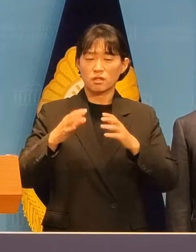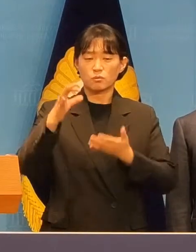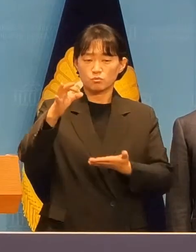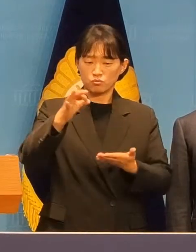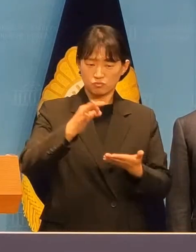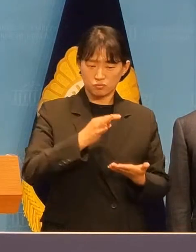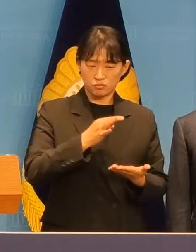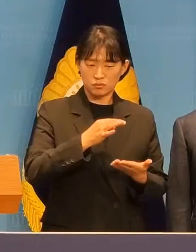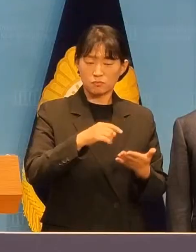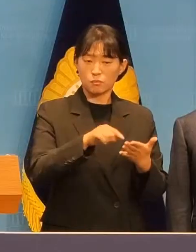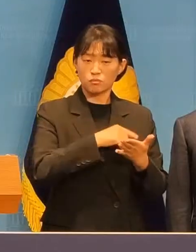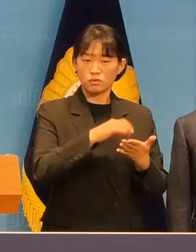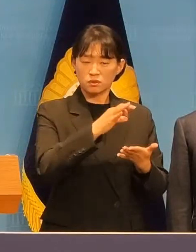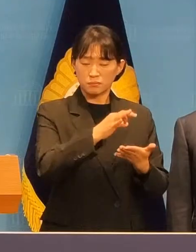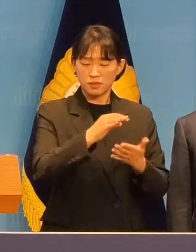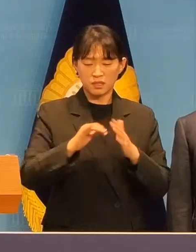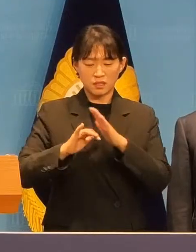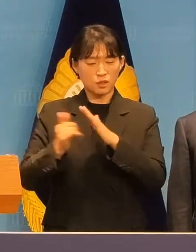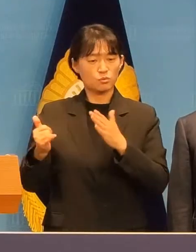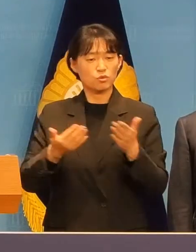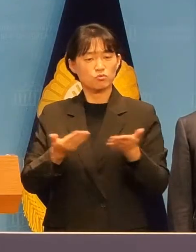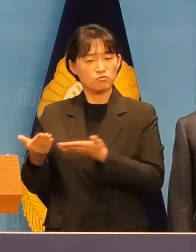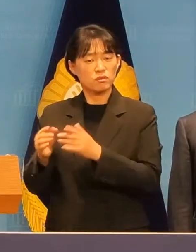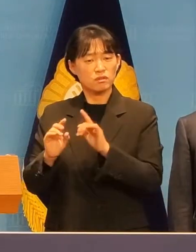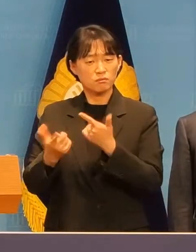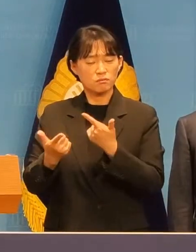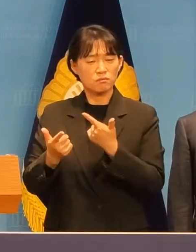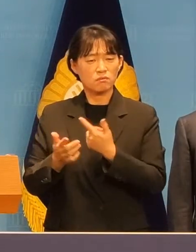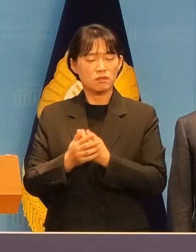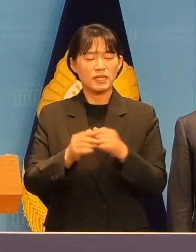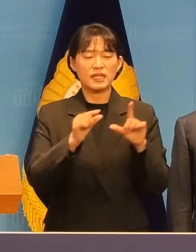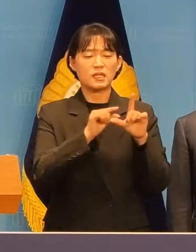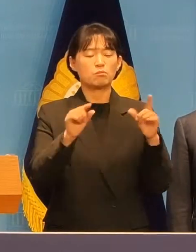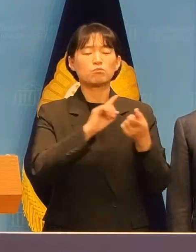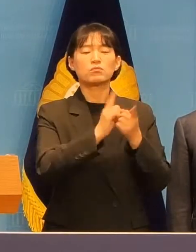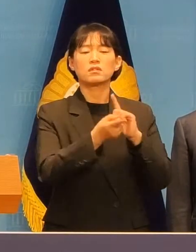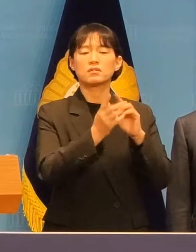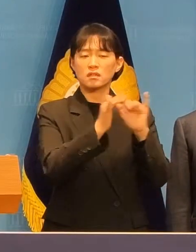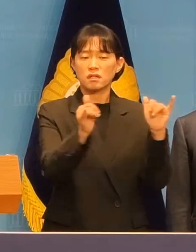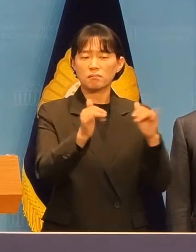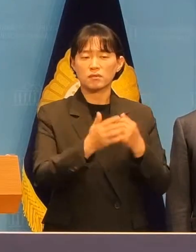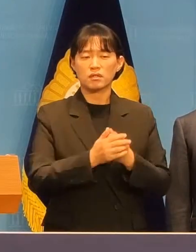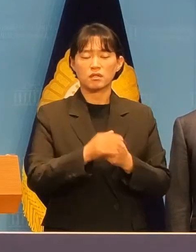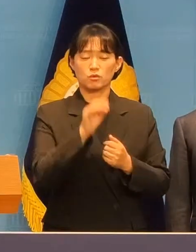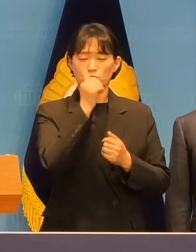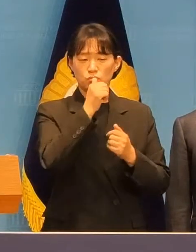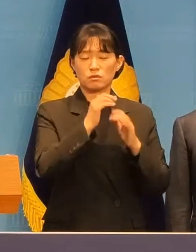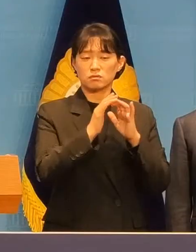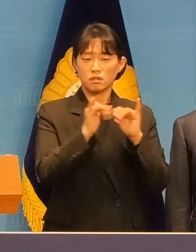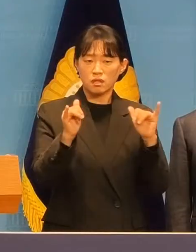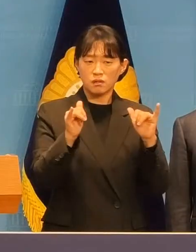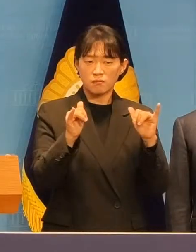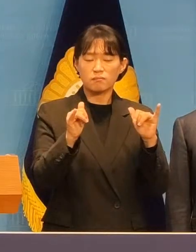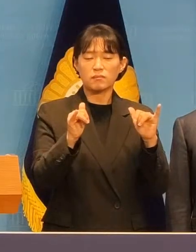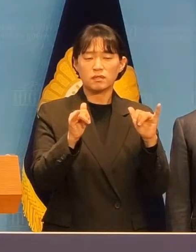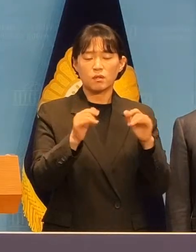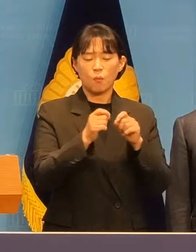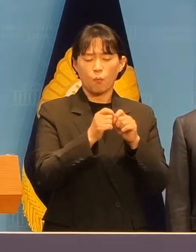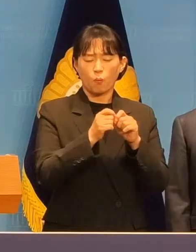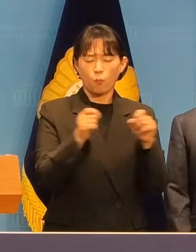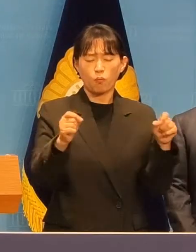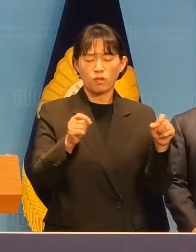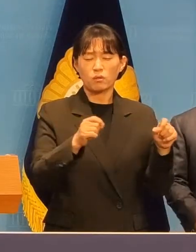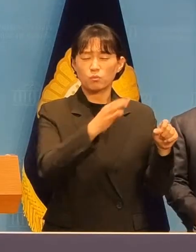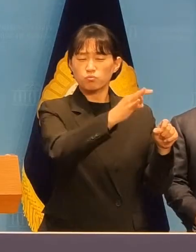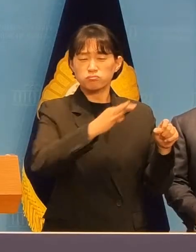보상금이 유족의 손에 전달되지 않고 일부 대리인과 중개 구조 속에서 장기간